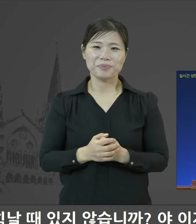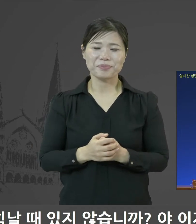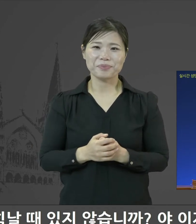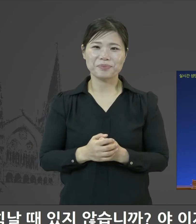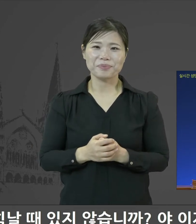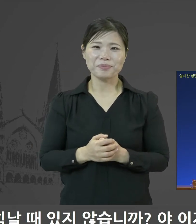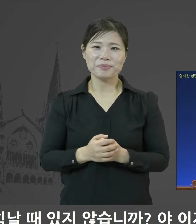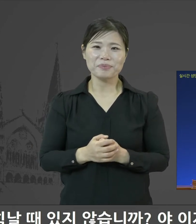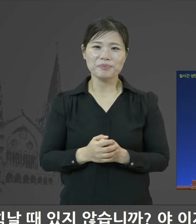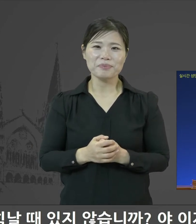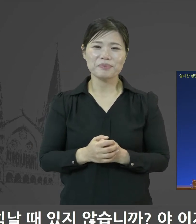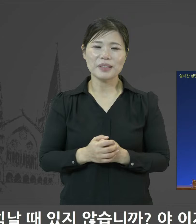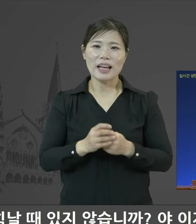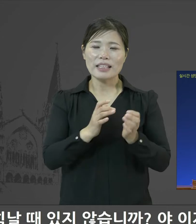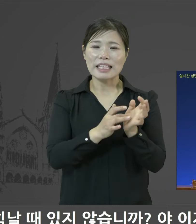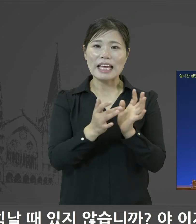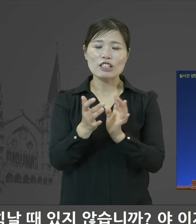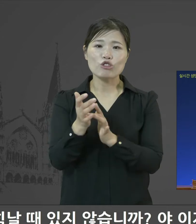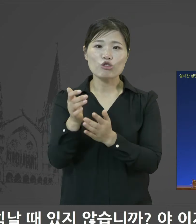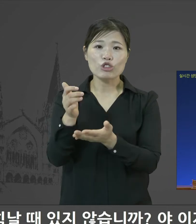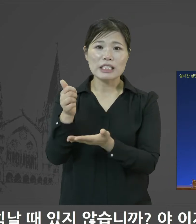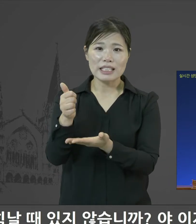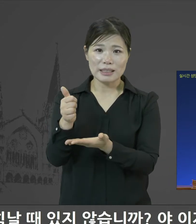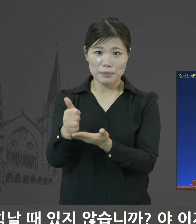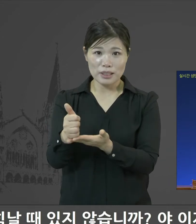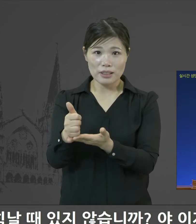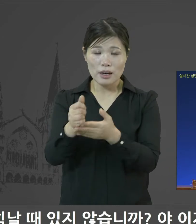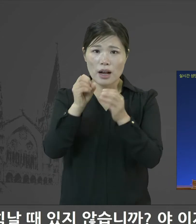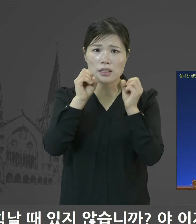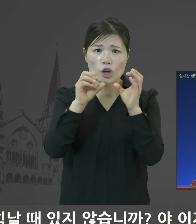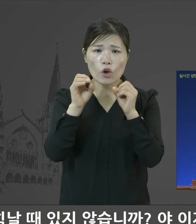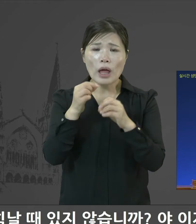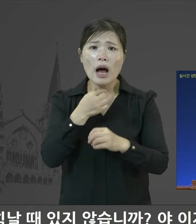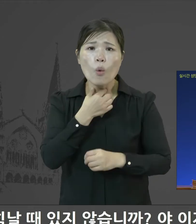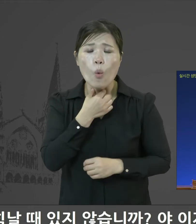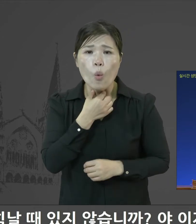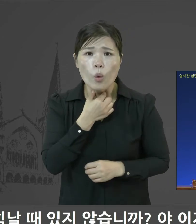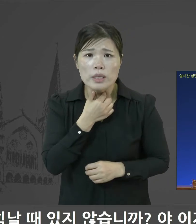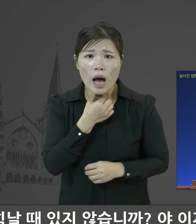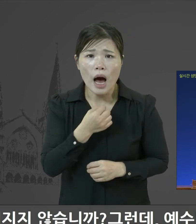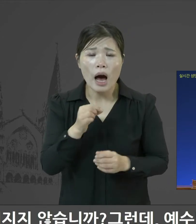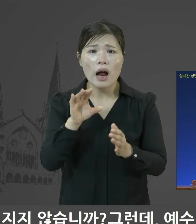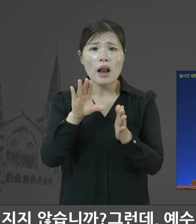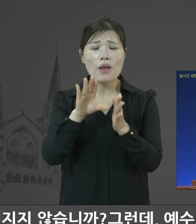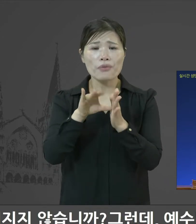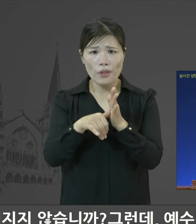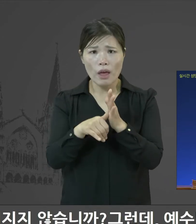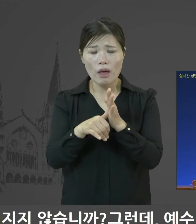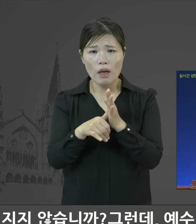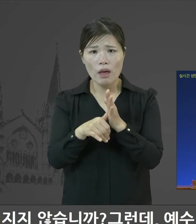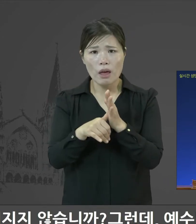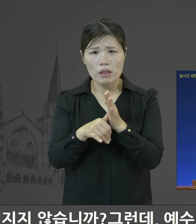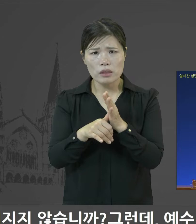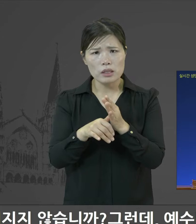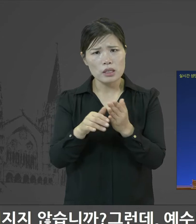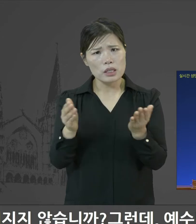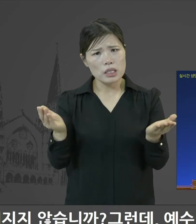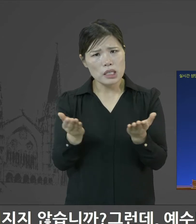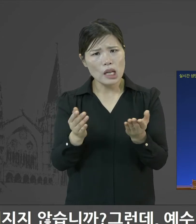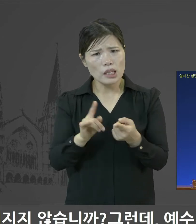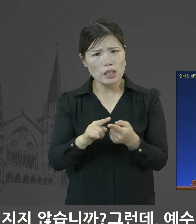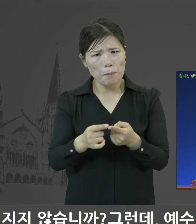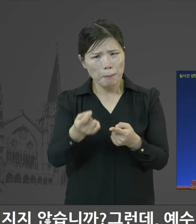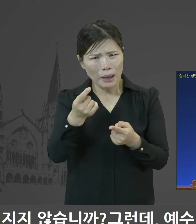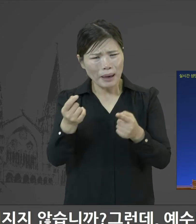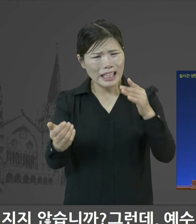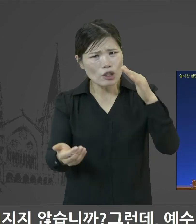그런데 예수님을 전하고자 할 때 그 안에 내가 정말 이 일이 빨리빨리 이루어지기를 바라고